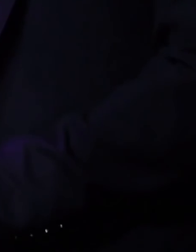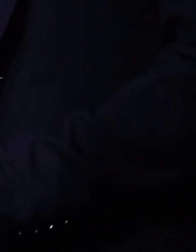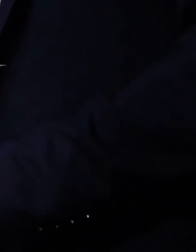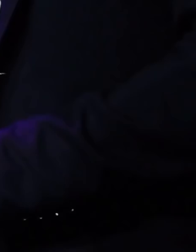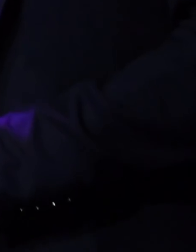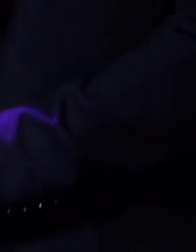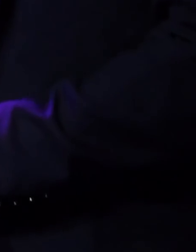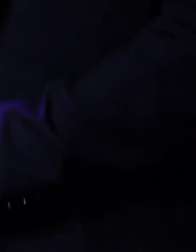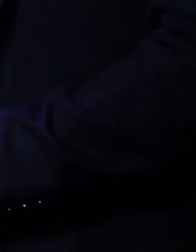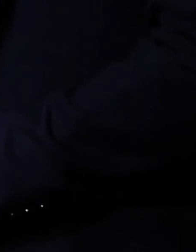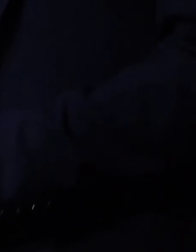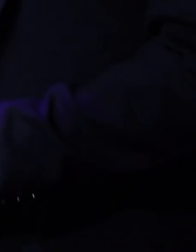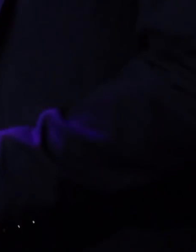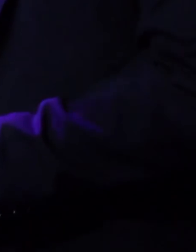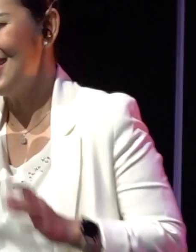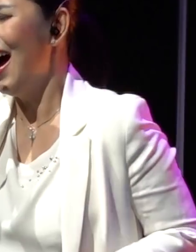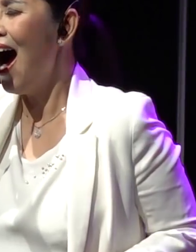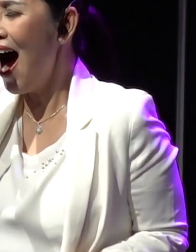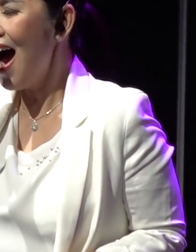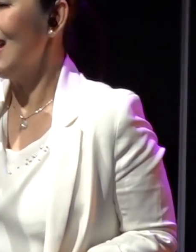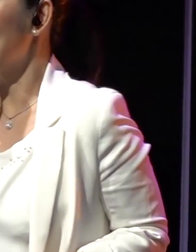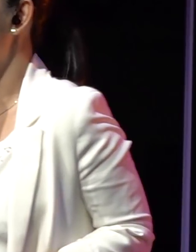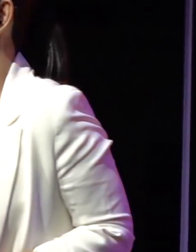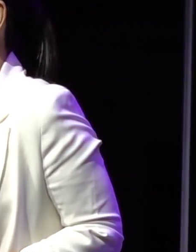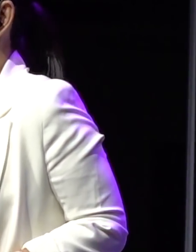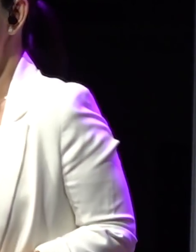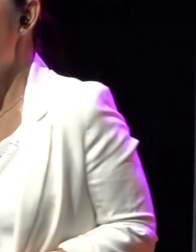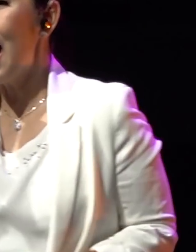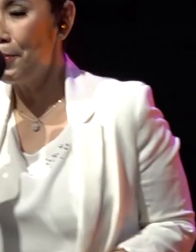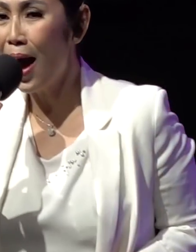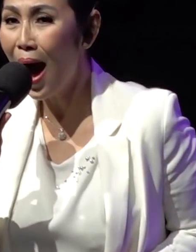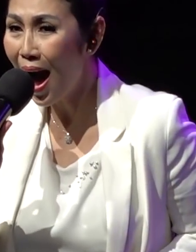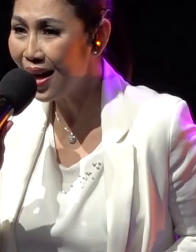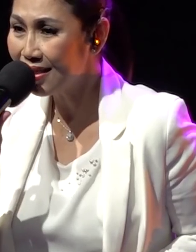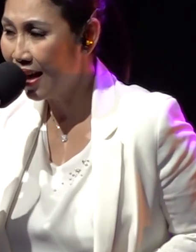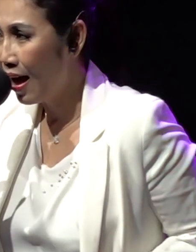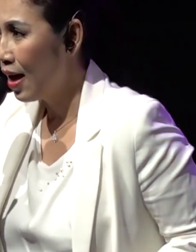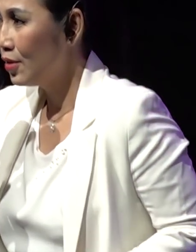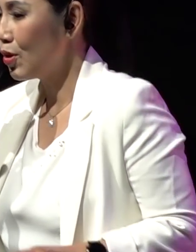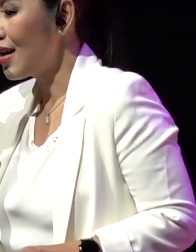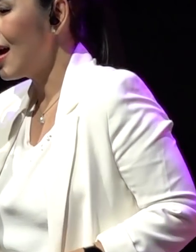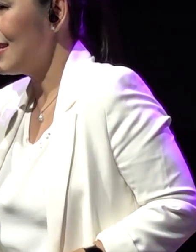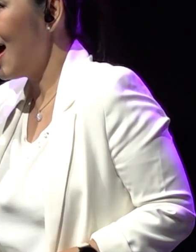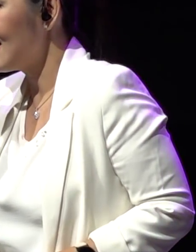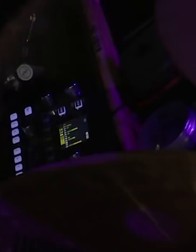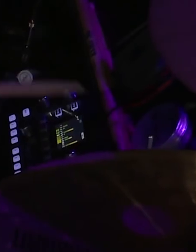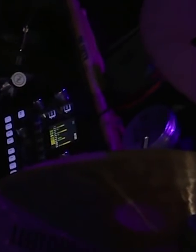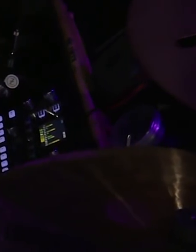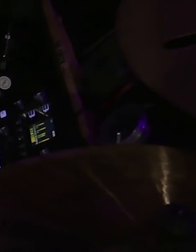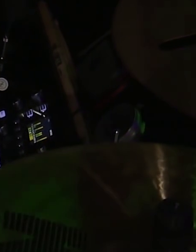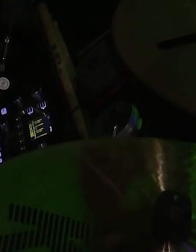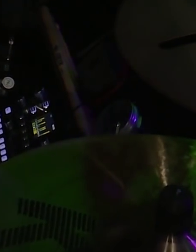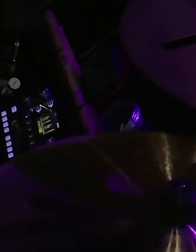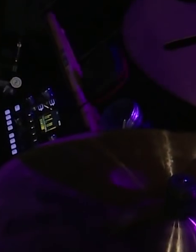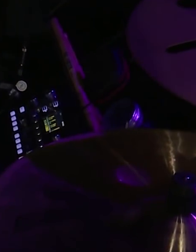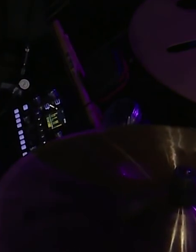kompromi, tak ingin lakukan hal yang dapat lukakan